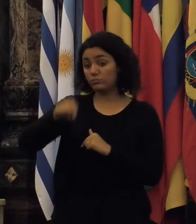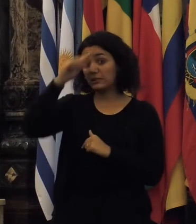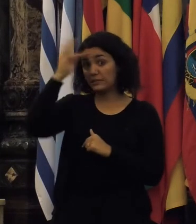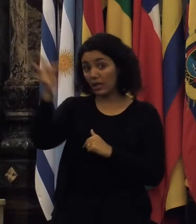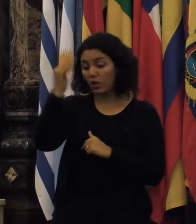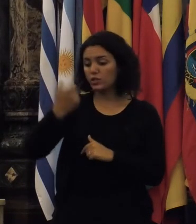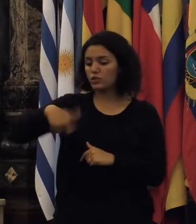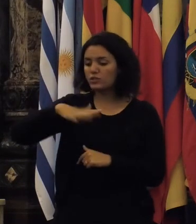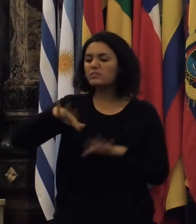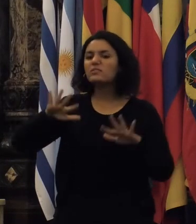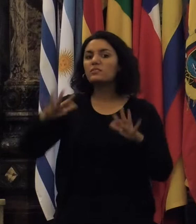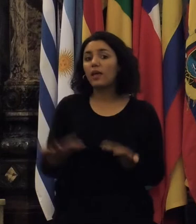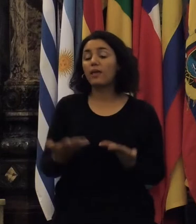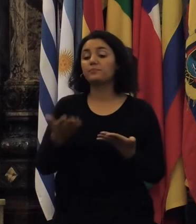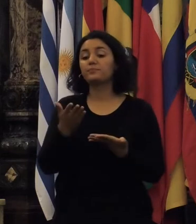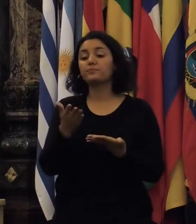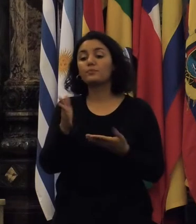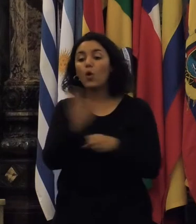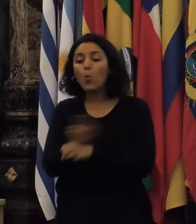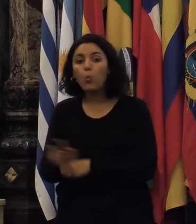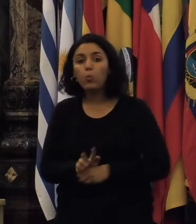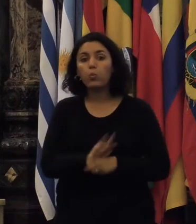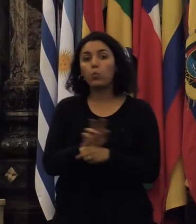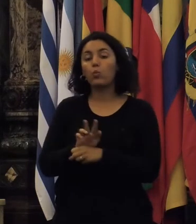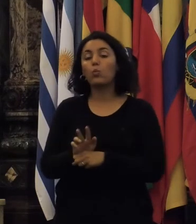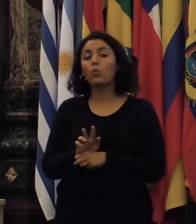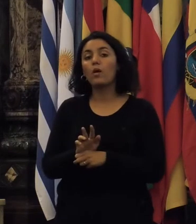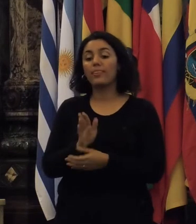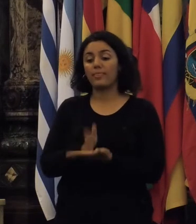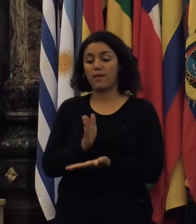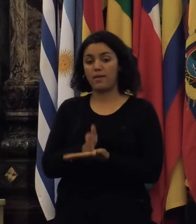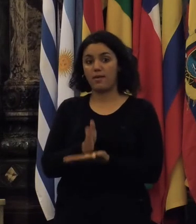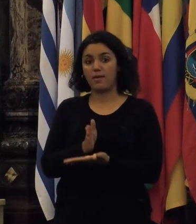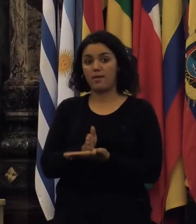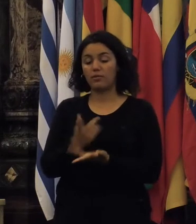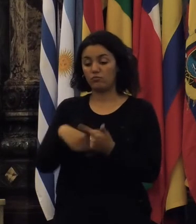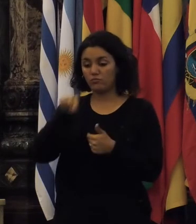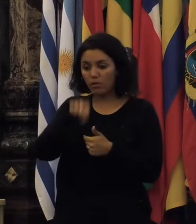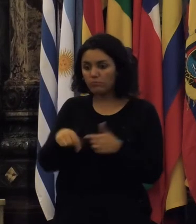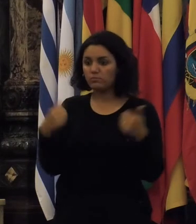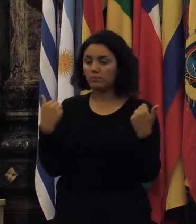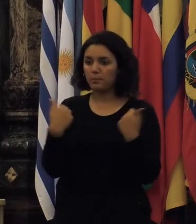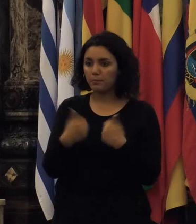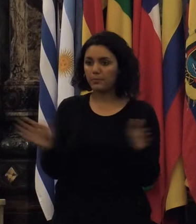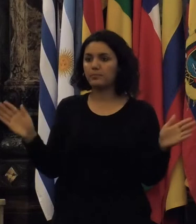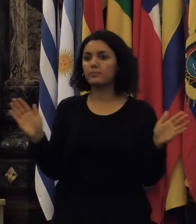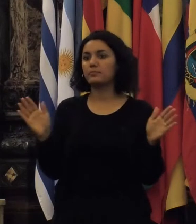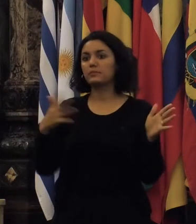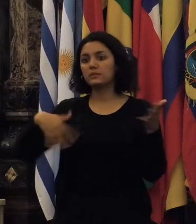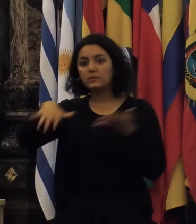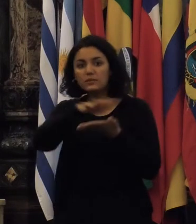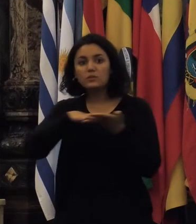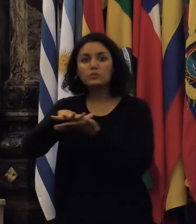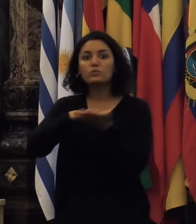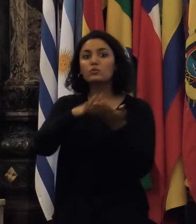qué? Le llamamos para la protección de derechos. A partir de ahí, entonces, bueno, un montón de situaciones